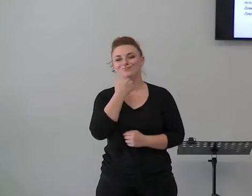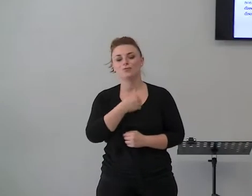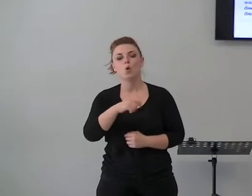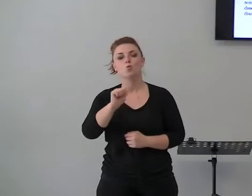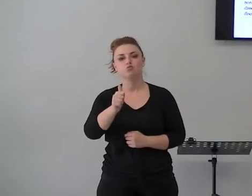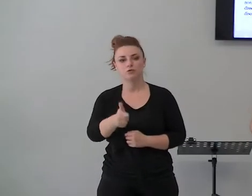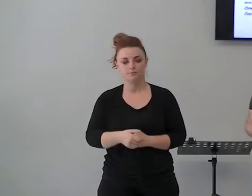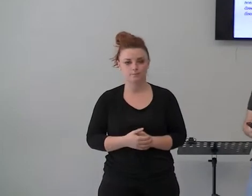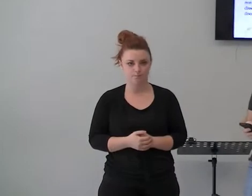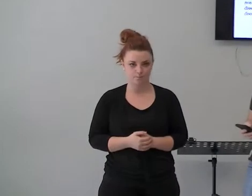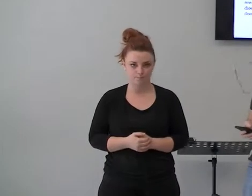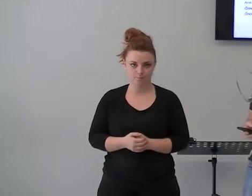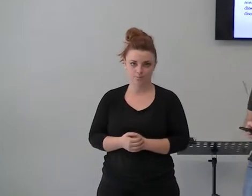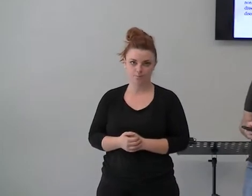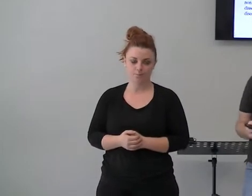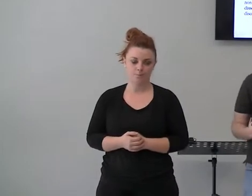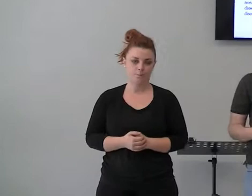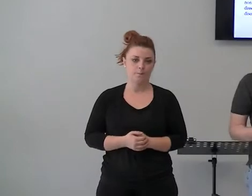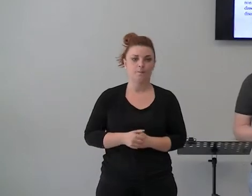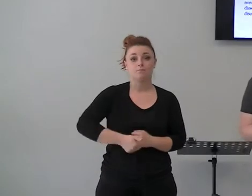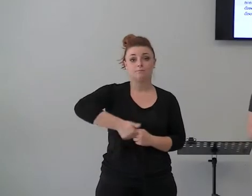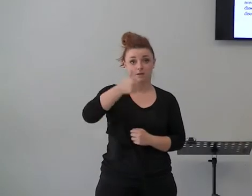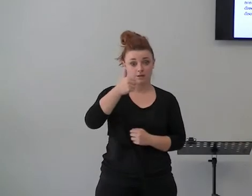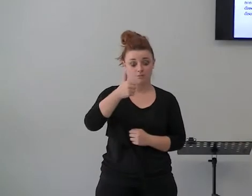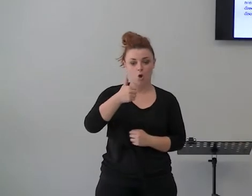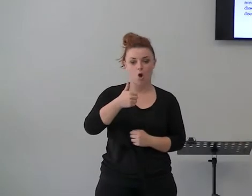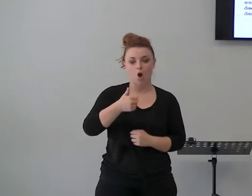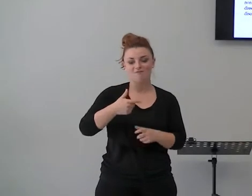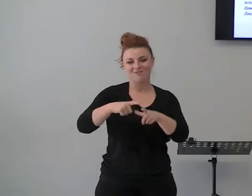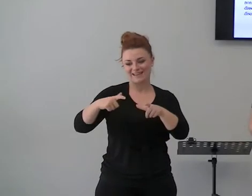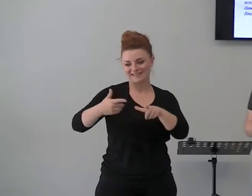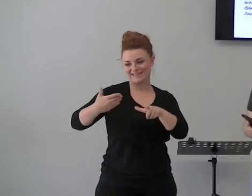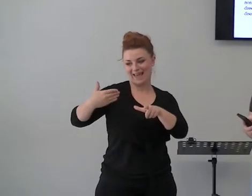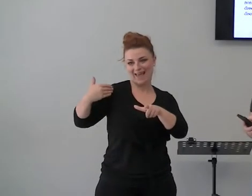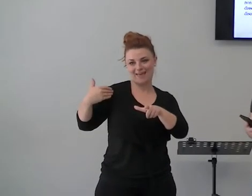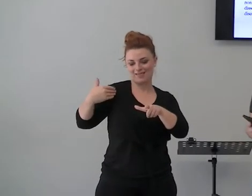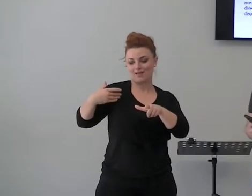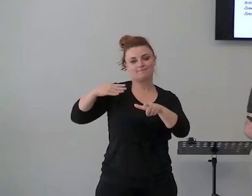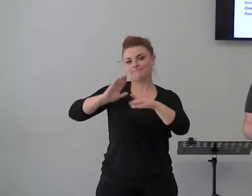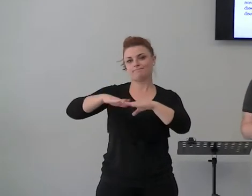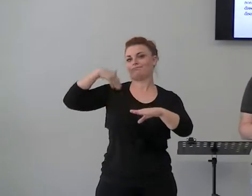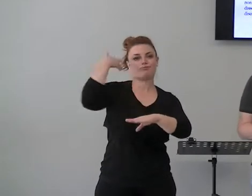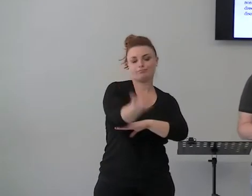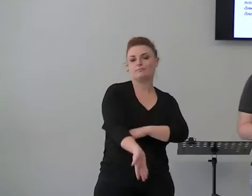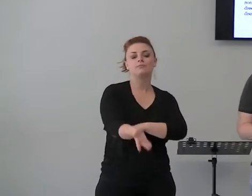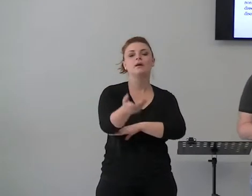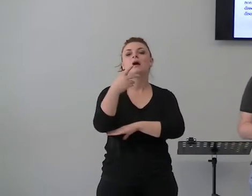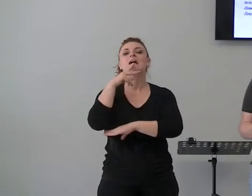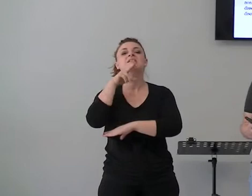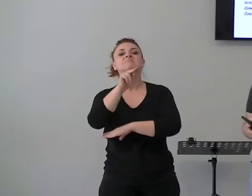Marco 11. Prima cosa, abbiamo saltato i primi 10 versetti. Di che cosa parlano? Potete